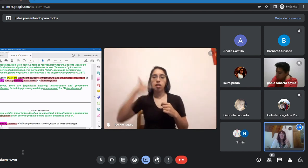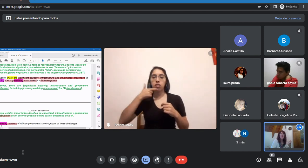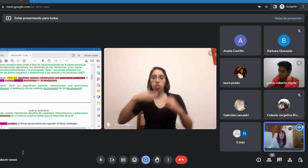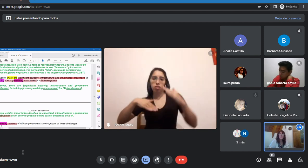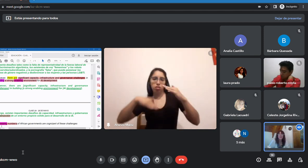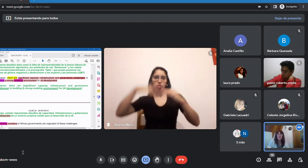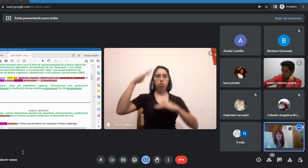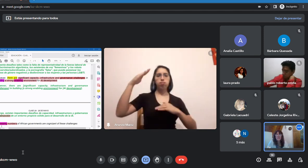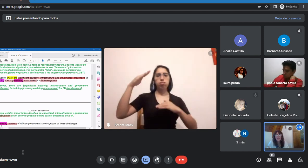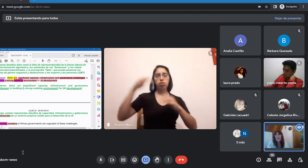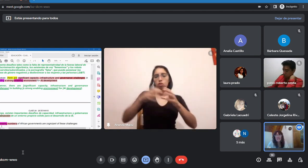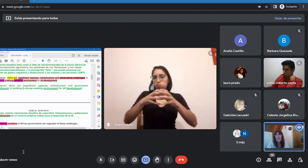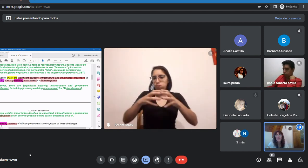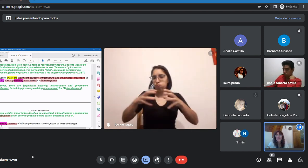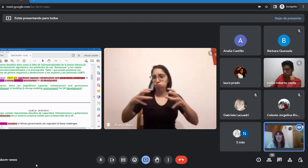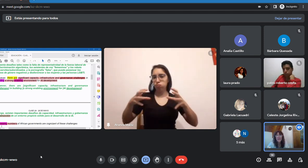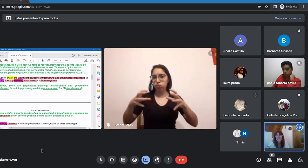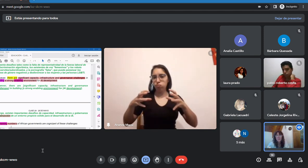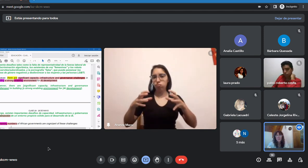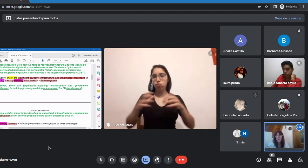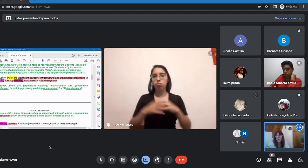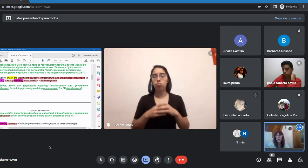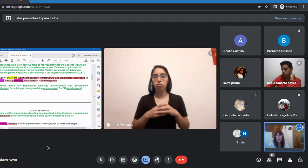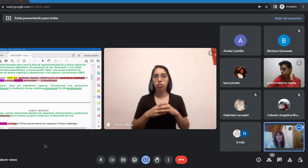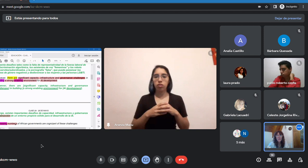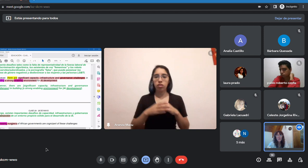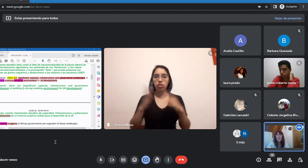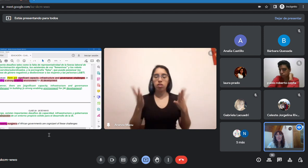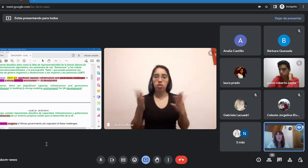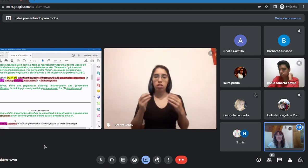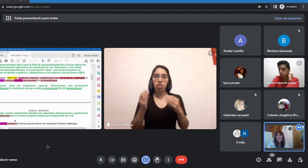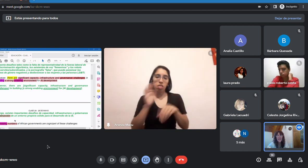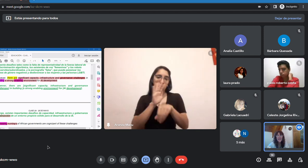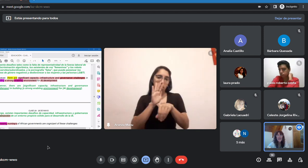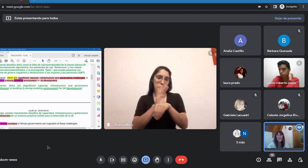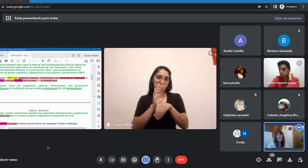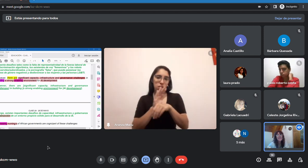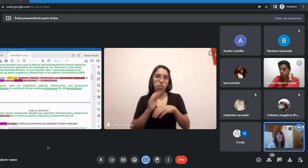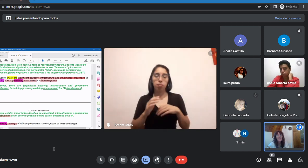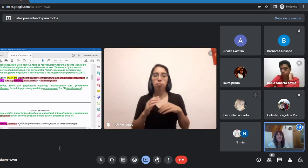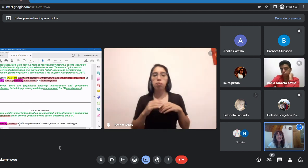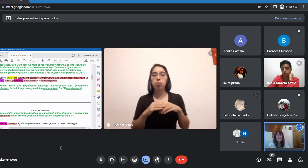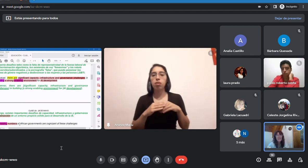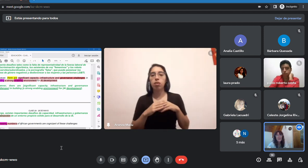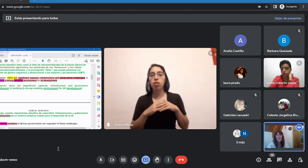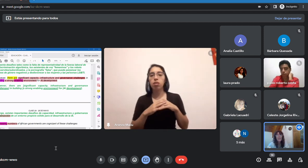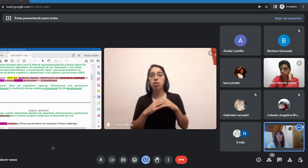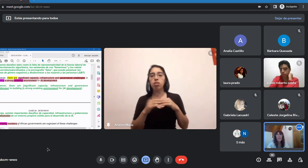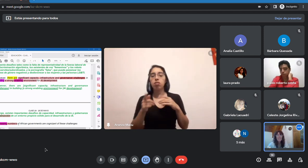vez de números. Sí, hay distintas maneras de traducirlo. Número se refiere acá a cantidad, ¿sí?